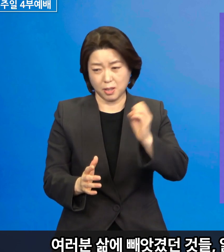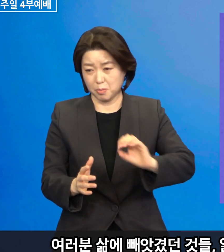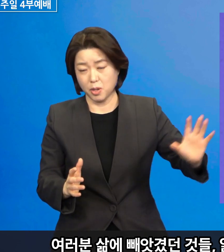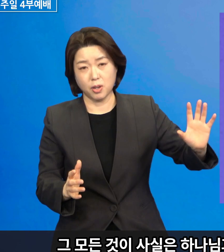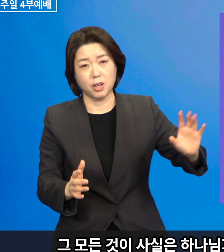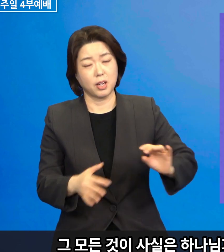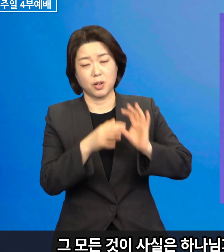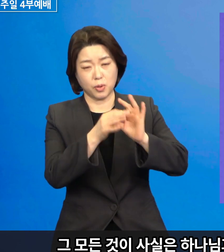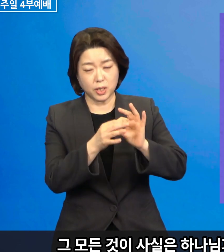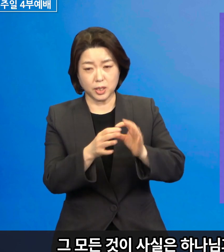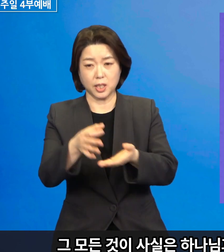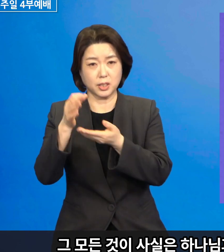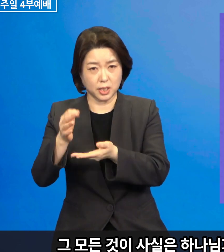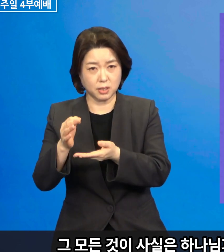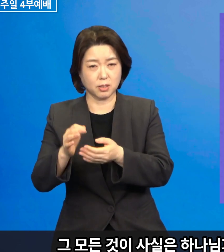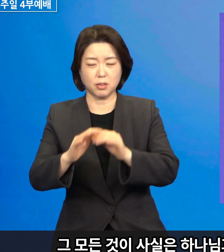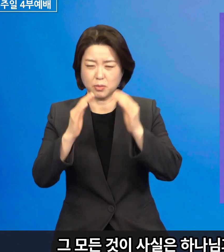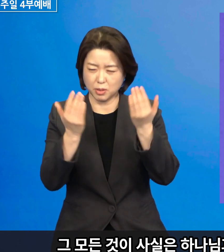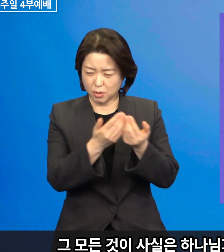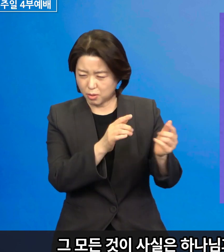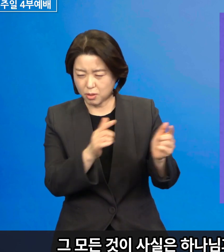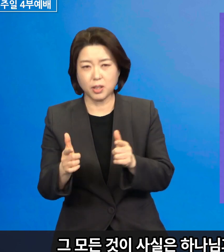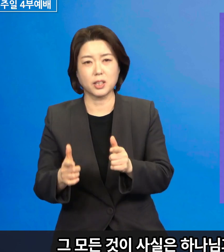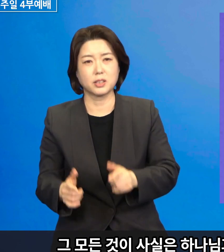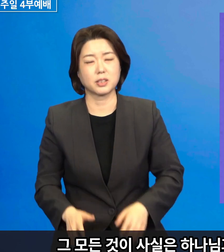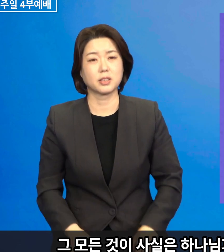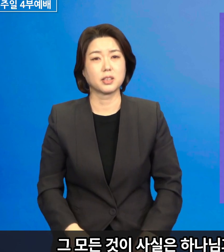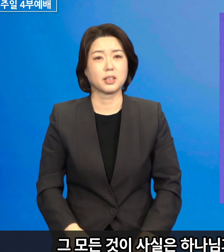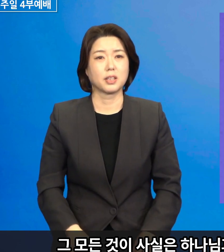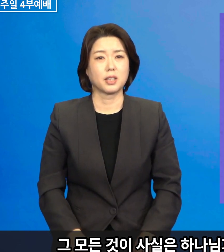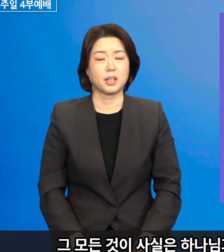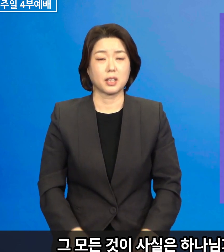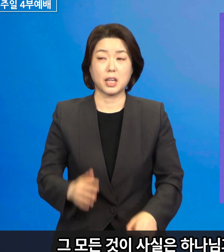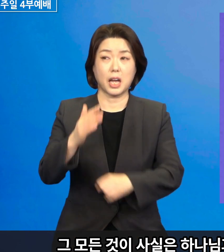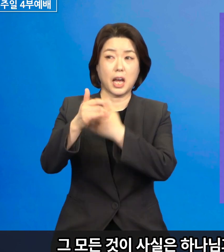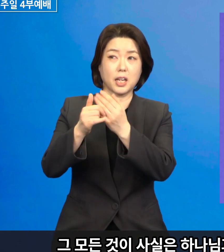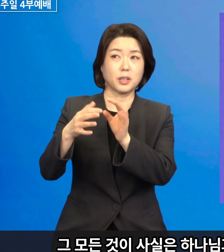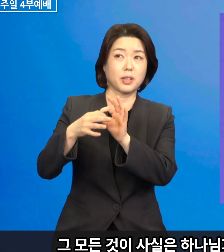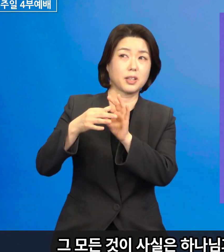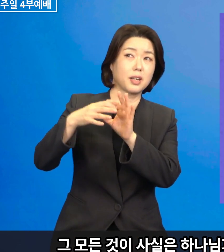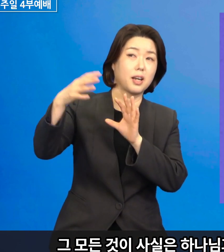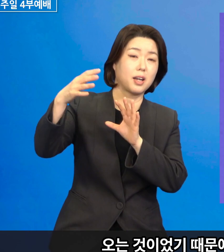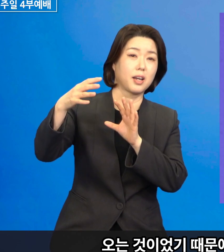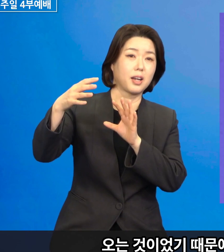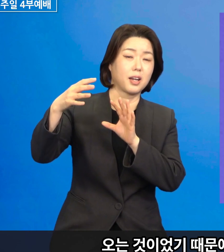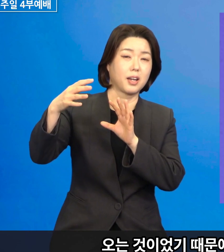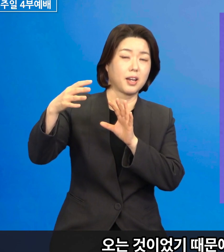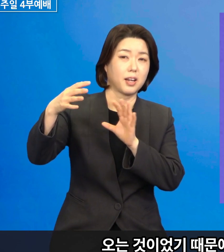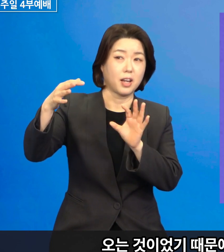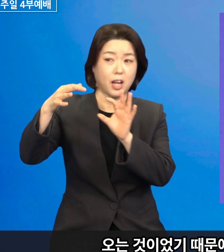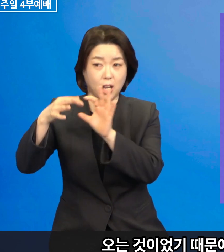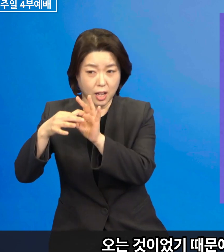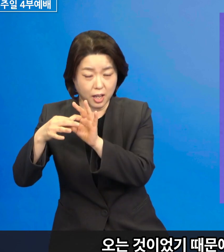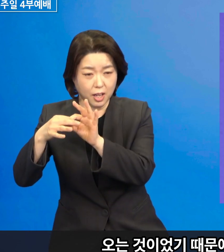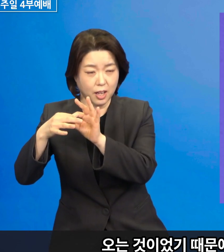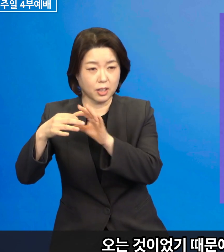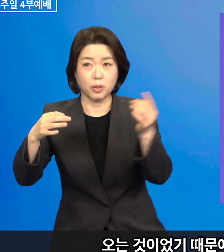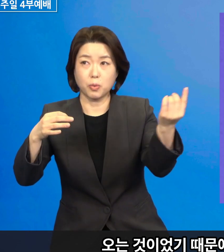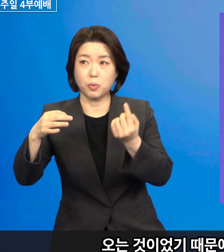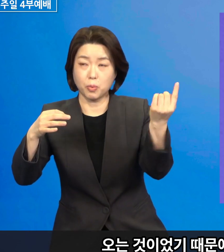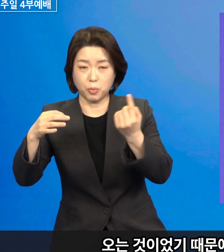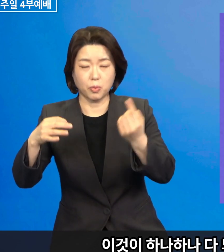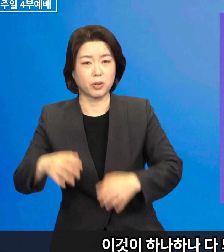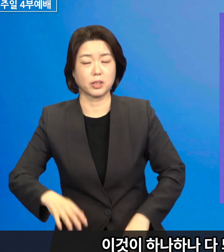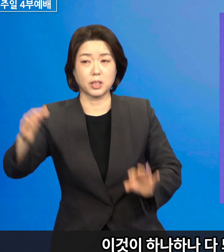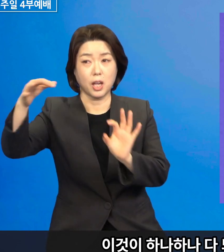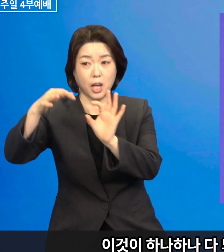관계들, 재정들, 그 모든 것이 사실은 하나님과의 멀어졌던, 끊어졌던 것에서 오는 것이었기 때문에 그것이